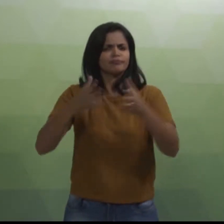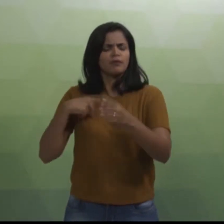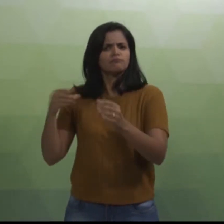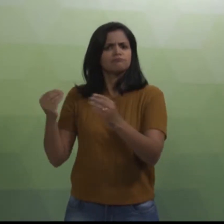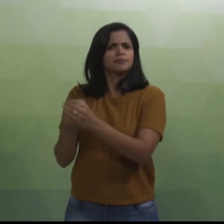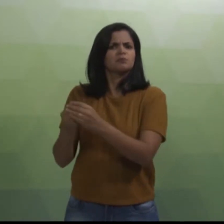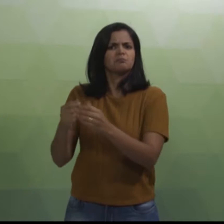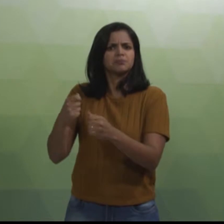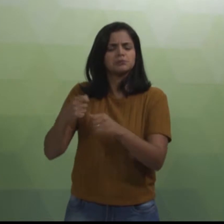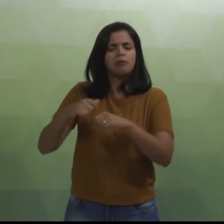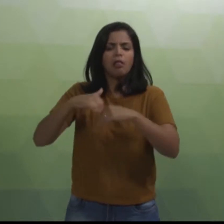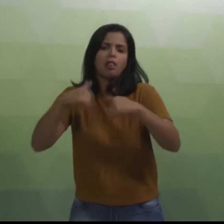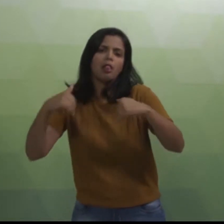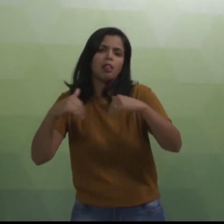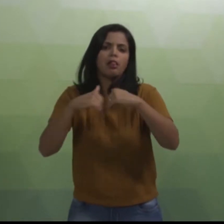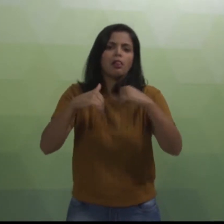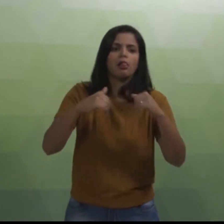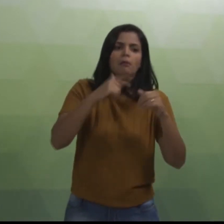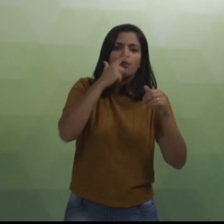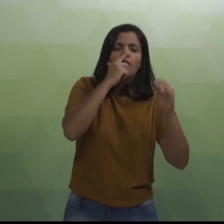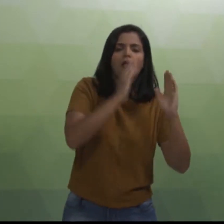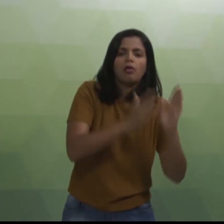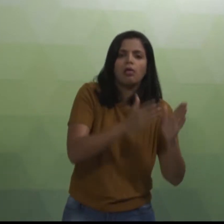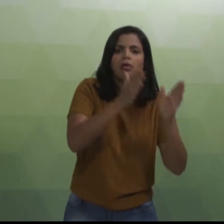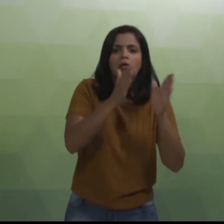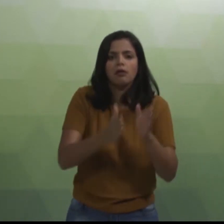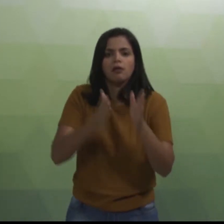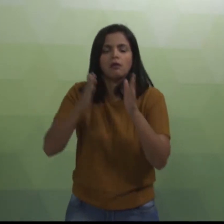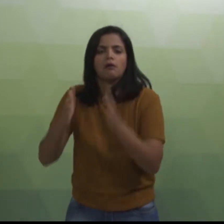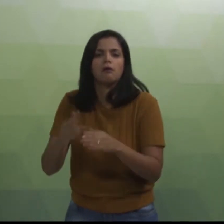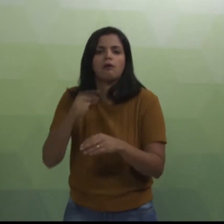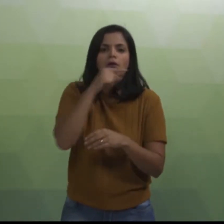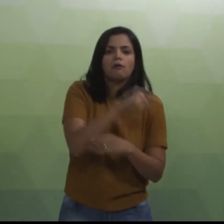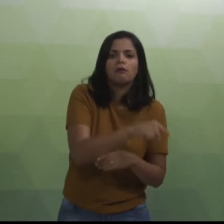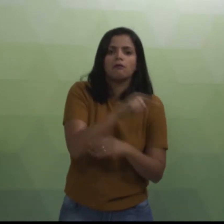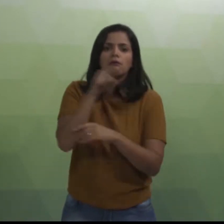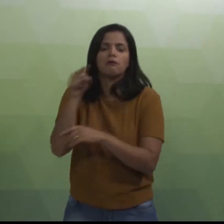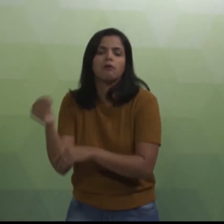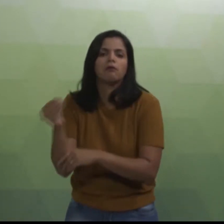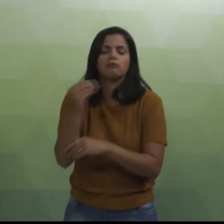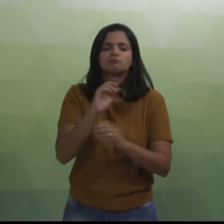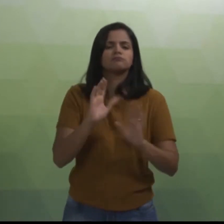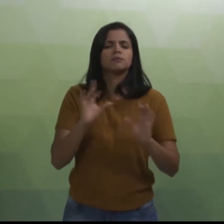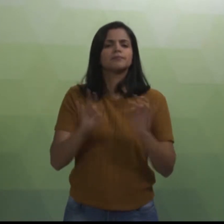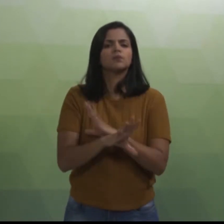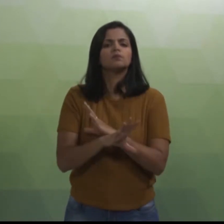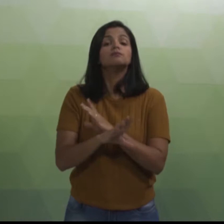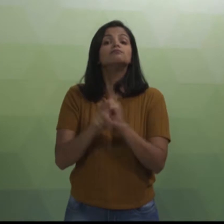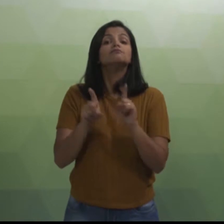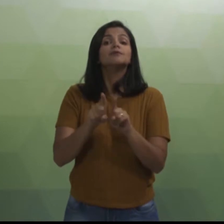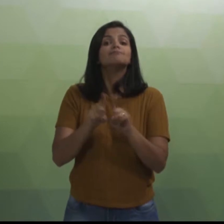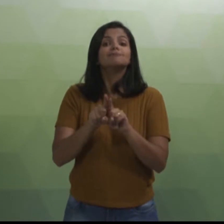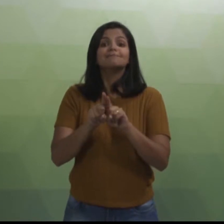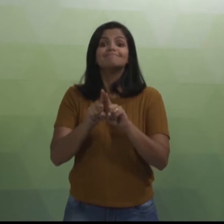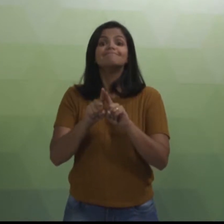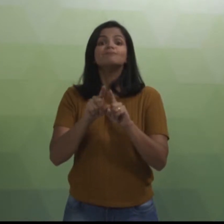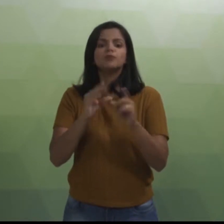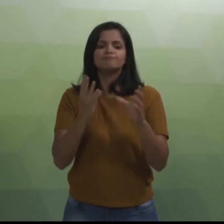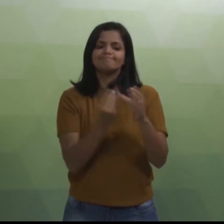sinais, não podemos separar sinais. Como assim? Sinais são incorporados.